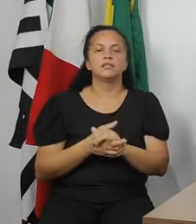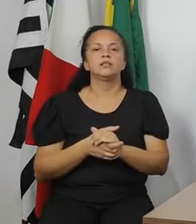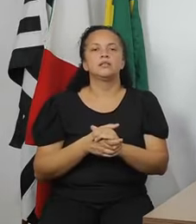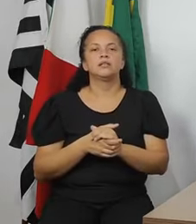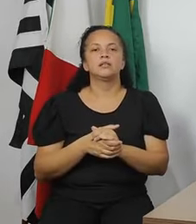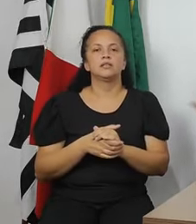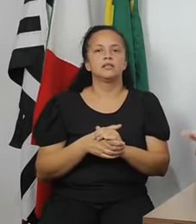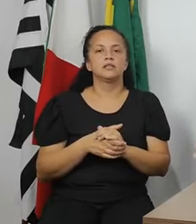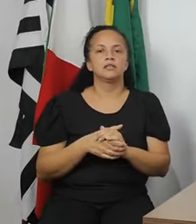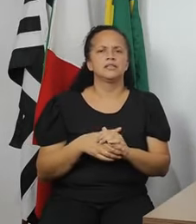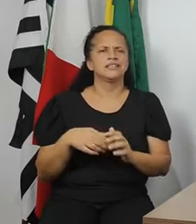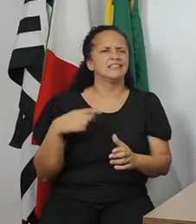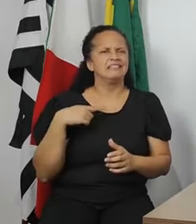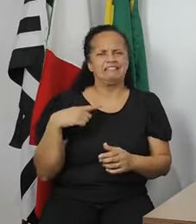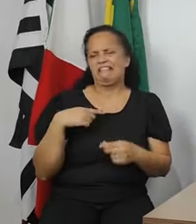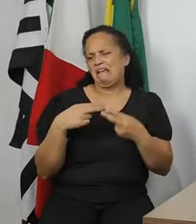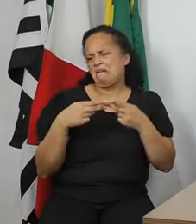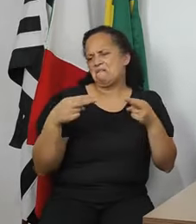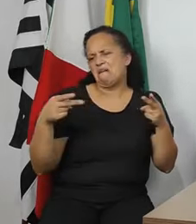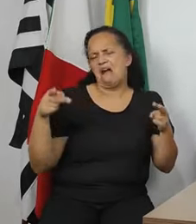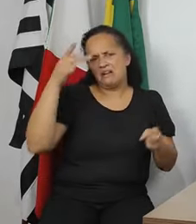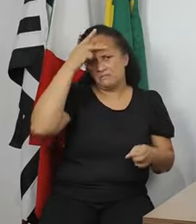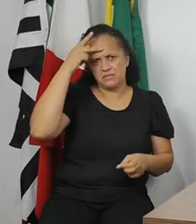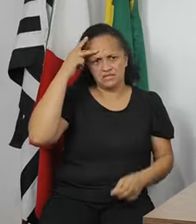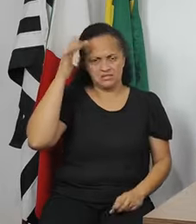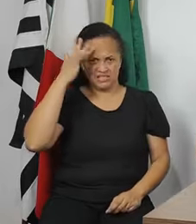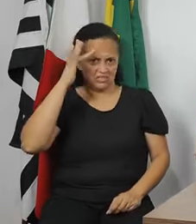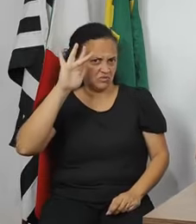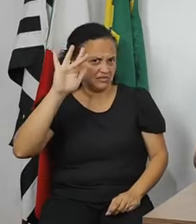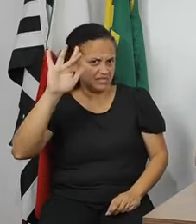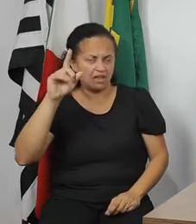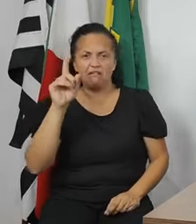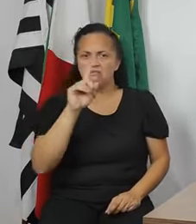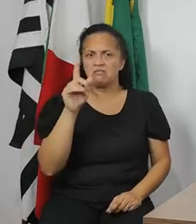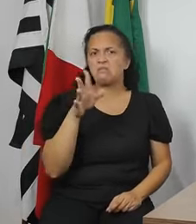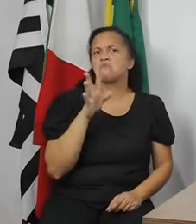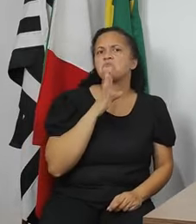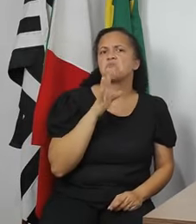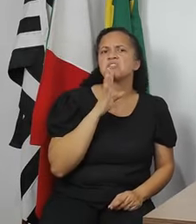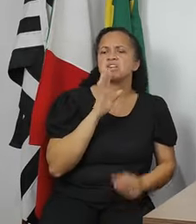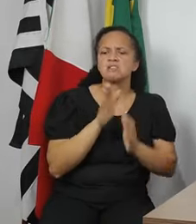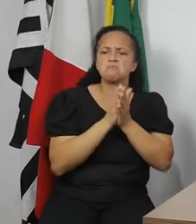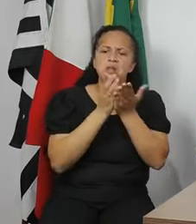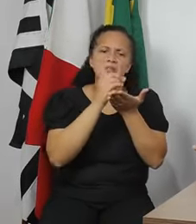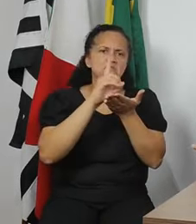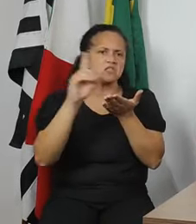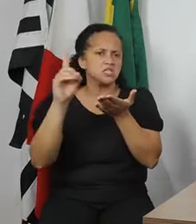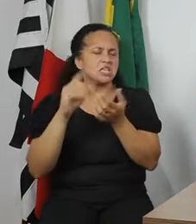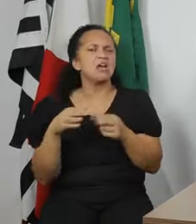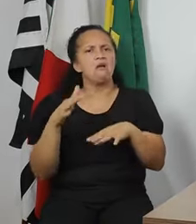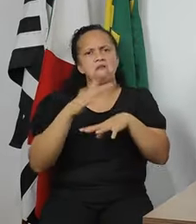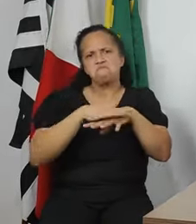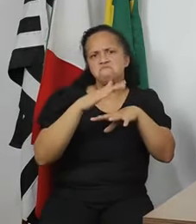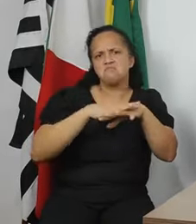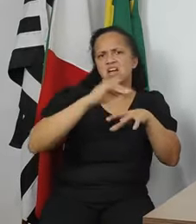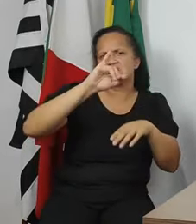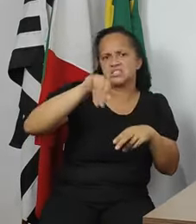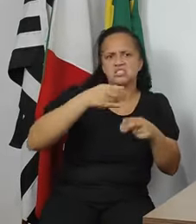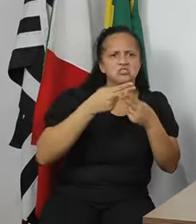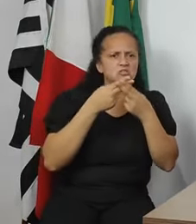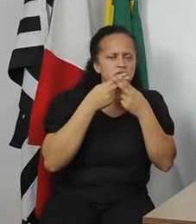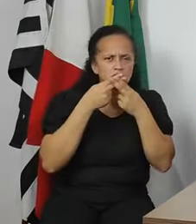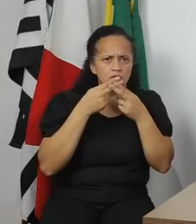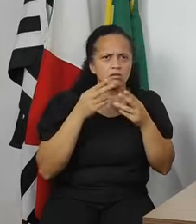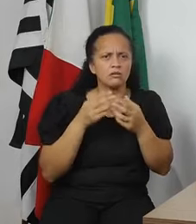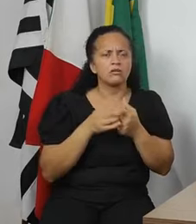tem tantas pessoas aí que nem sabem não conhecem a palavra de Deus, fazem umas dietas doidas aí, a gente poderia dizer que está